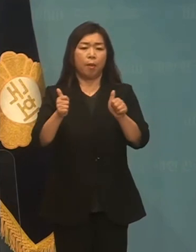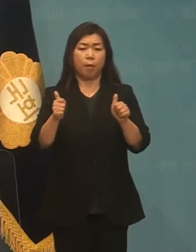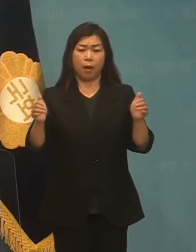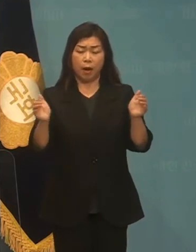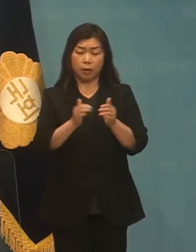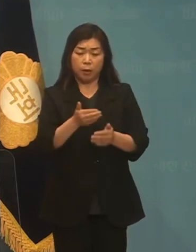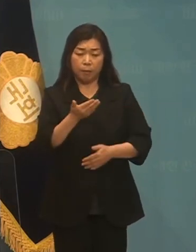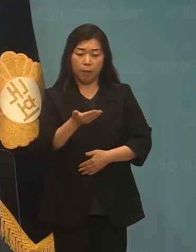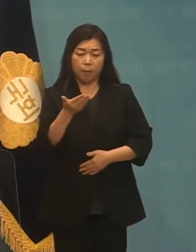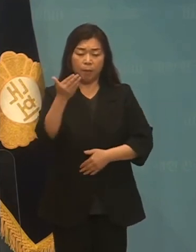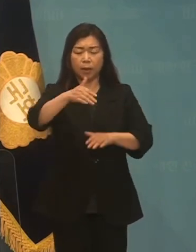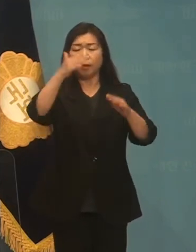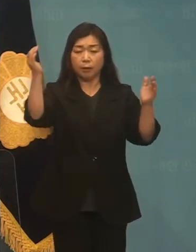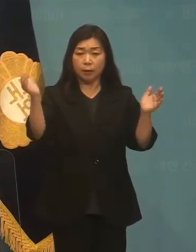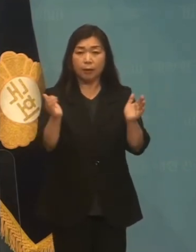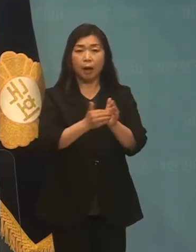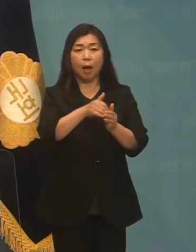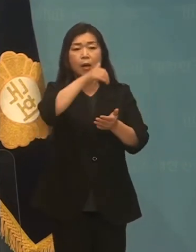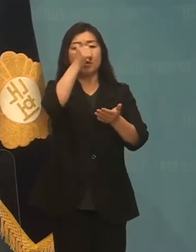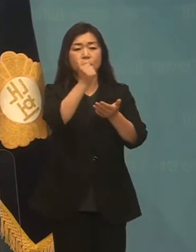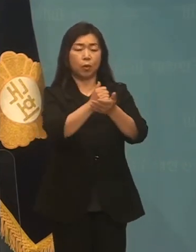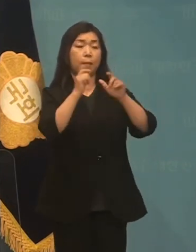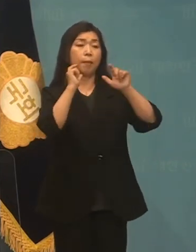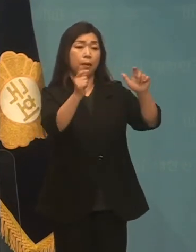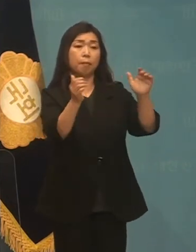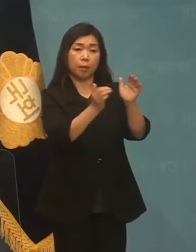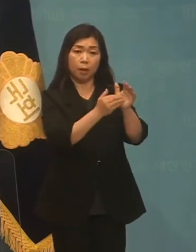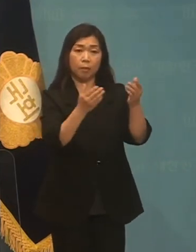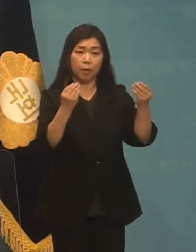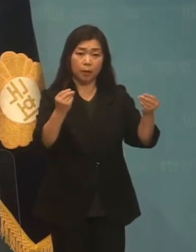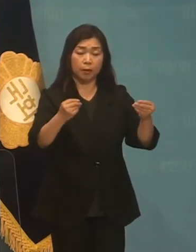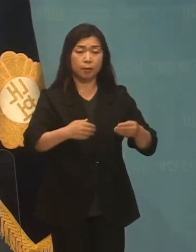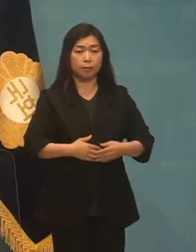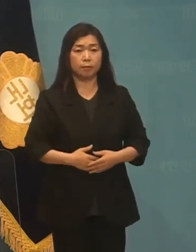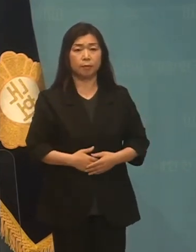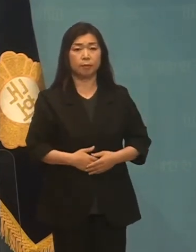모두 유죄 확정이 되었습니다.